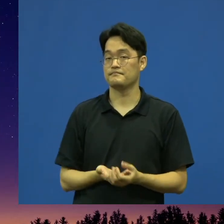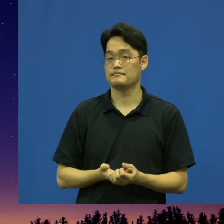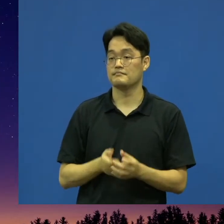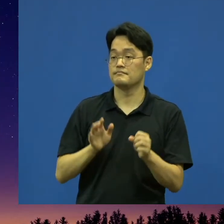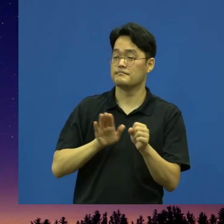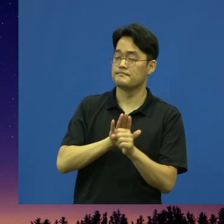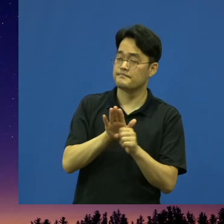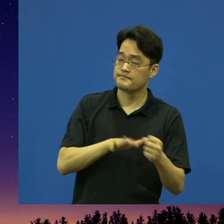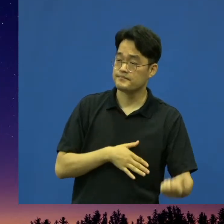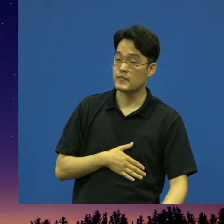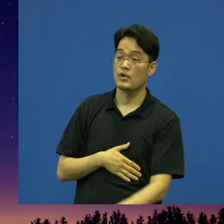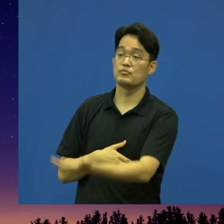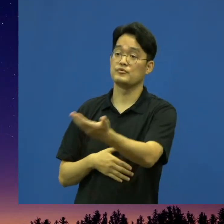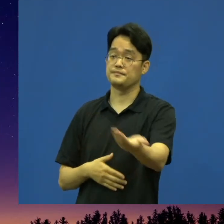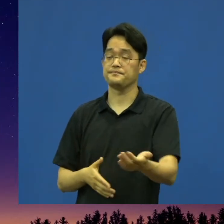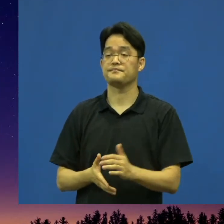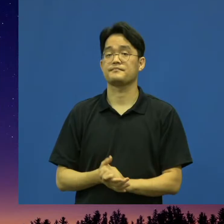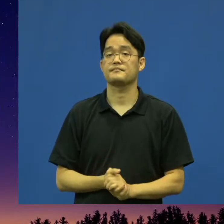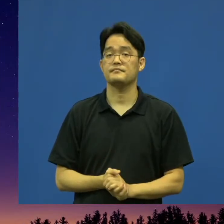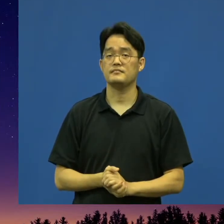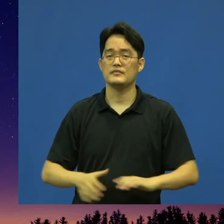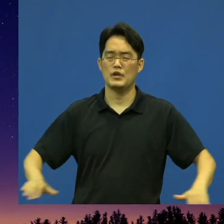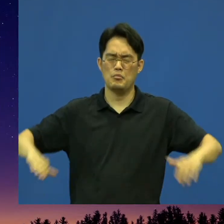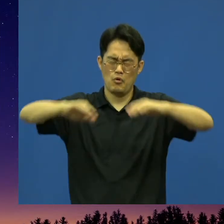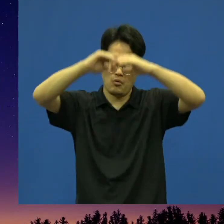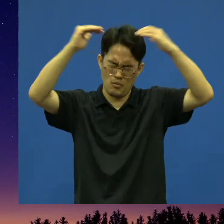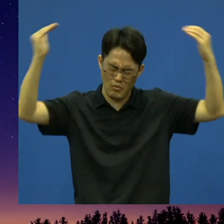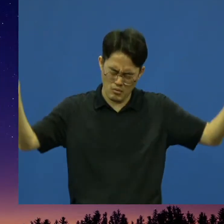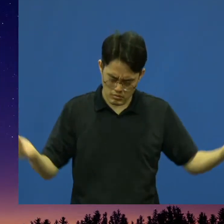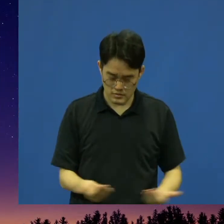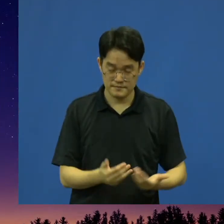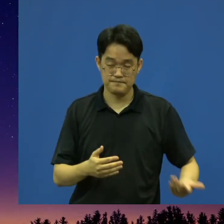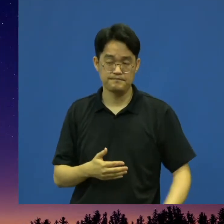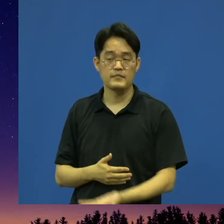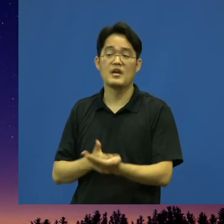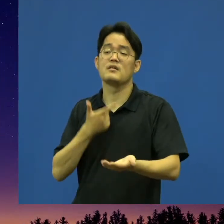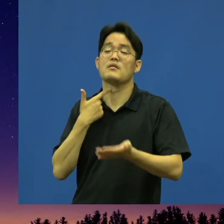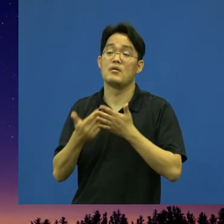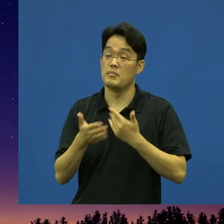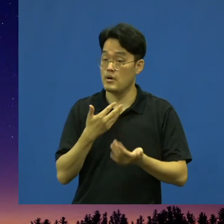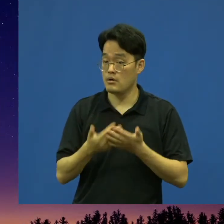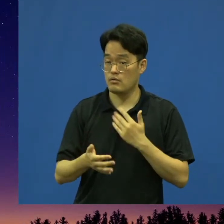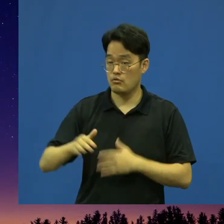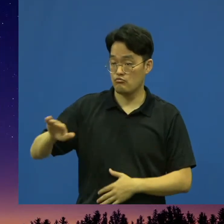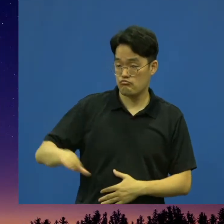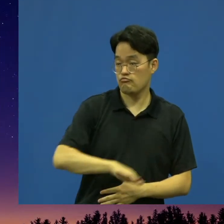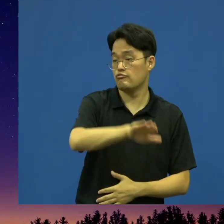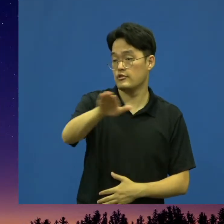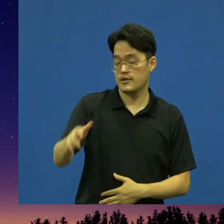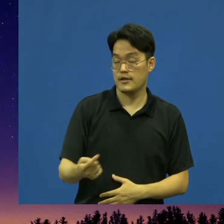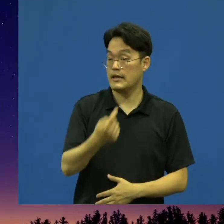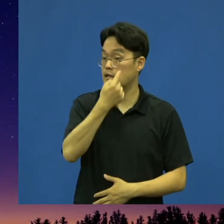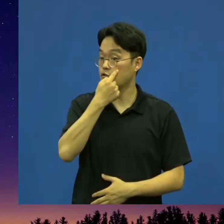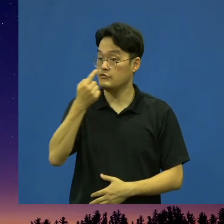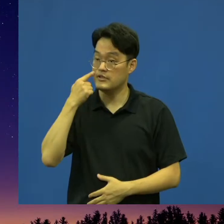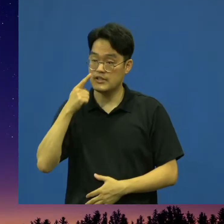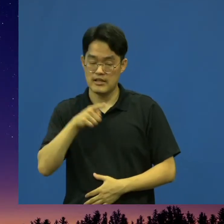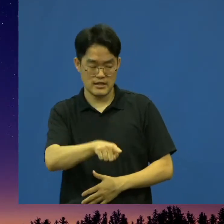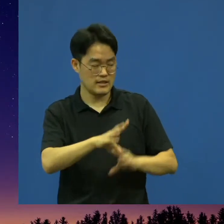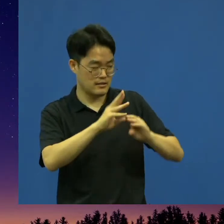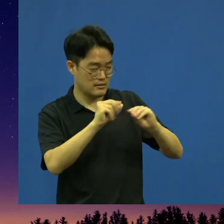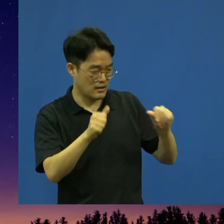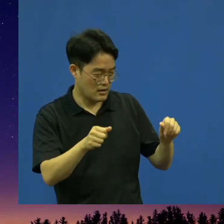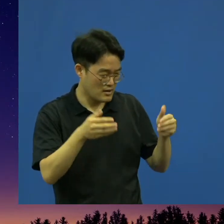사랑하는 여러분, 이 모든 것들을 경험하고도 우리의 눈이 이 땅에 밖에